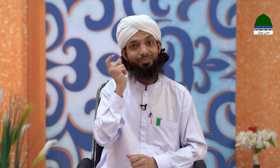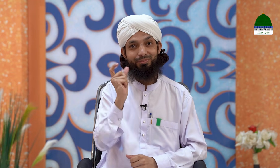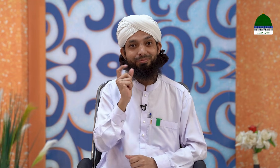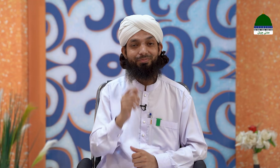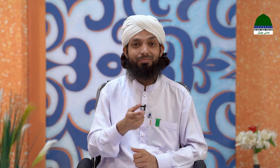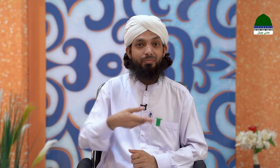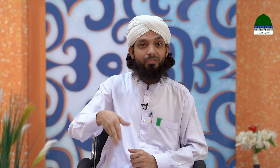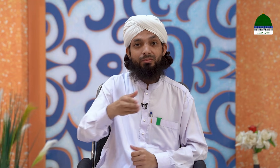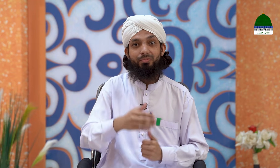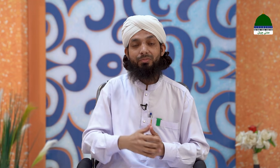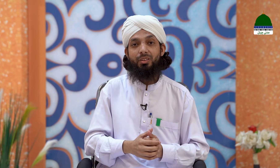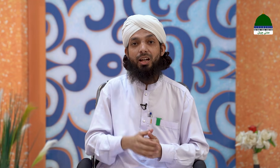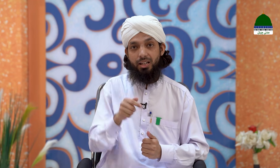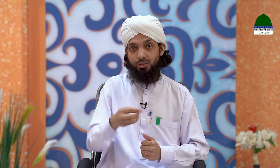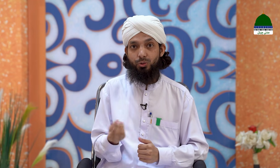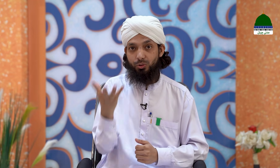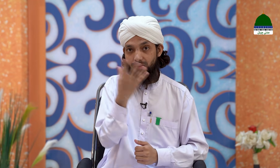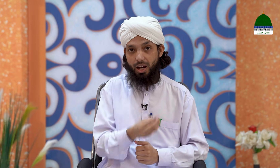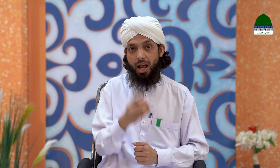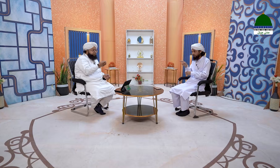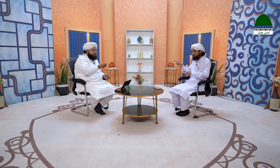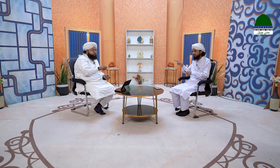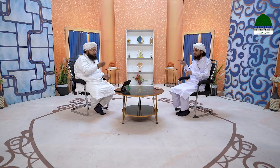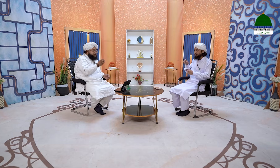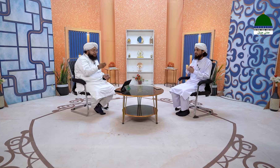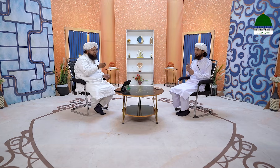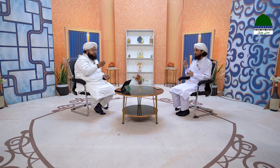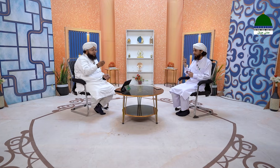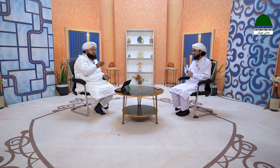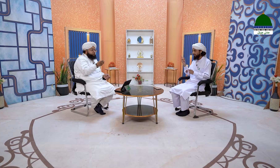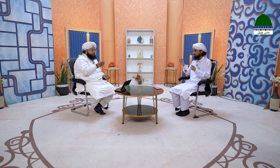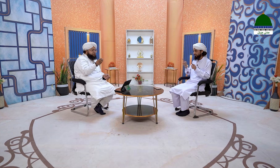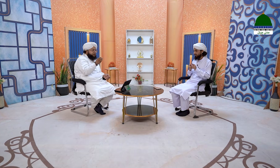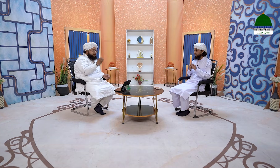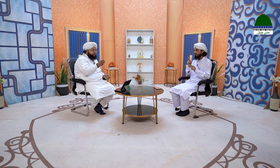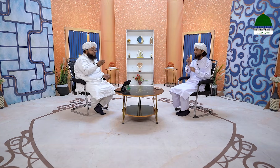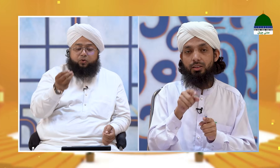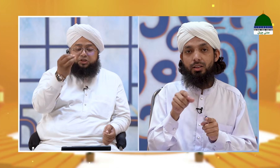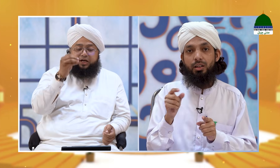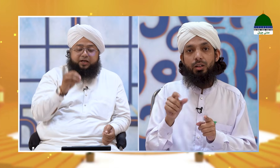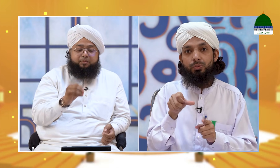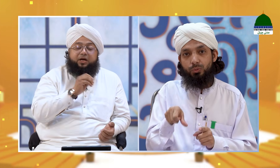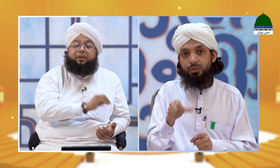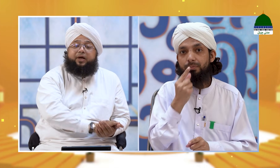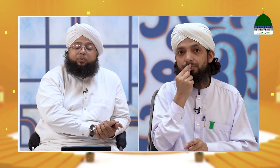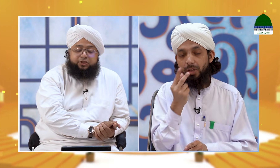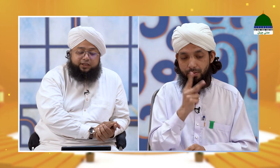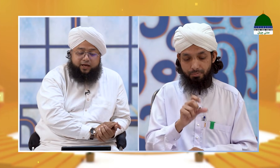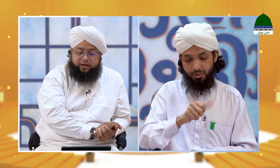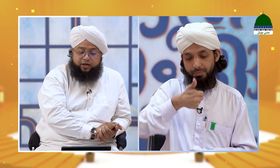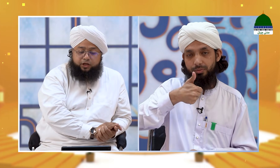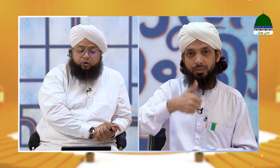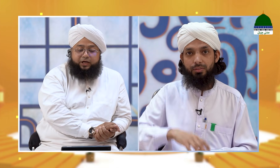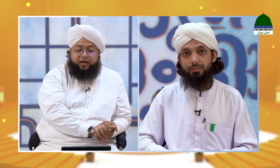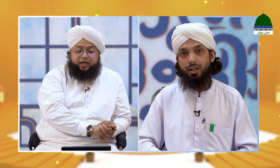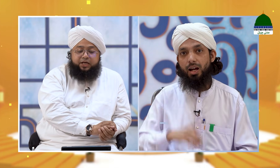تو جو کوئی خوش نصیب ان دنوں میں رضا الہی کے لیے 1 ذوالحجہ سے 9 ذوالحجہ تک روزے رکھنے میں کامیاب ہو جاتا